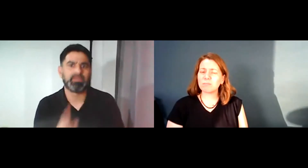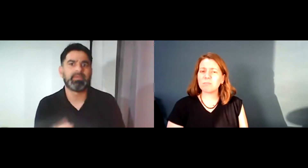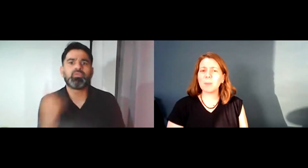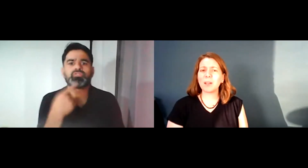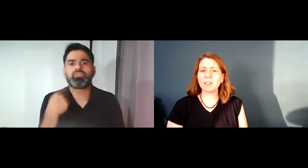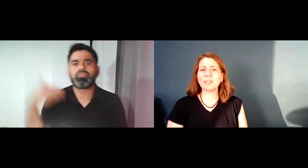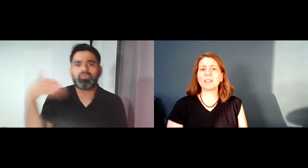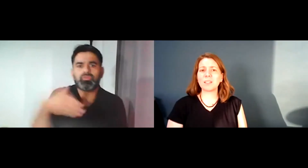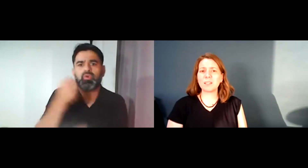Me parece que eso,